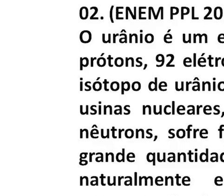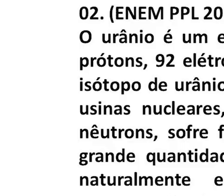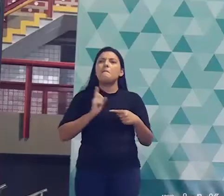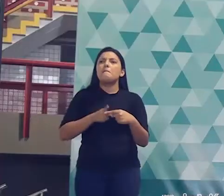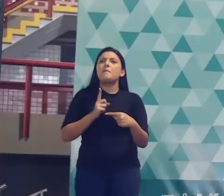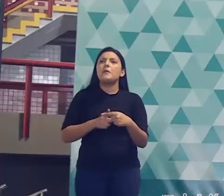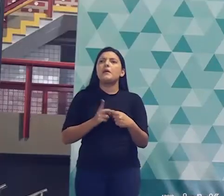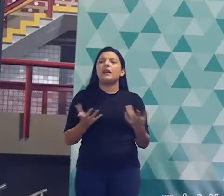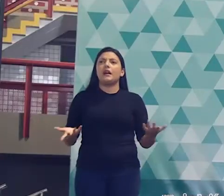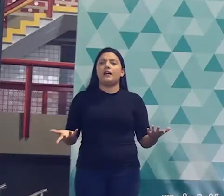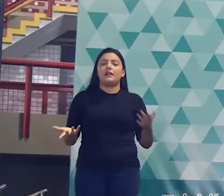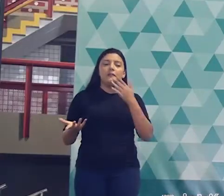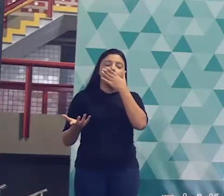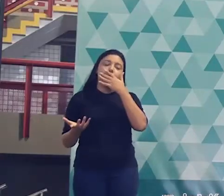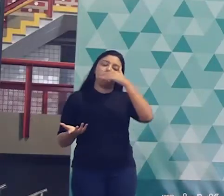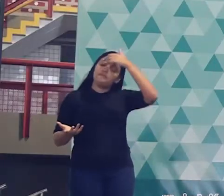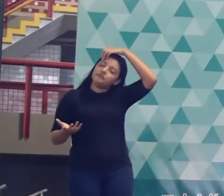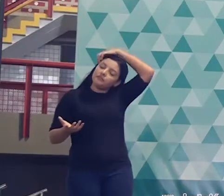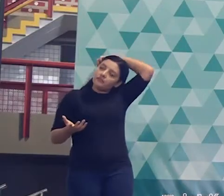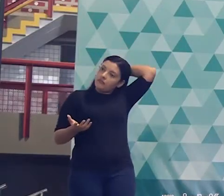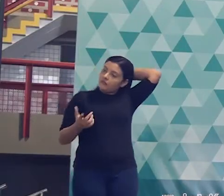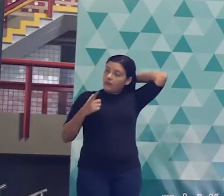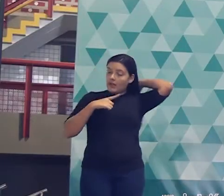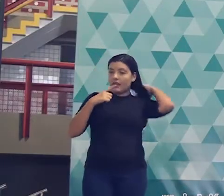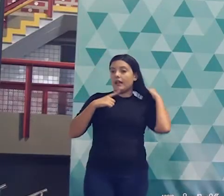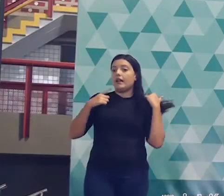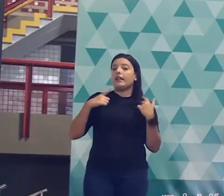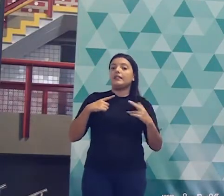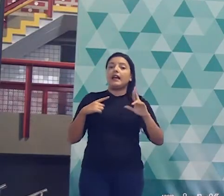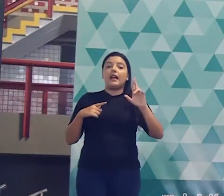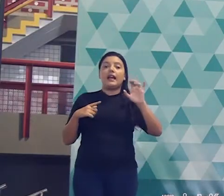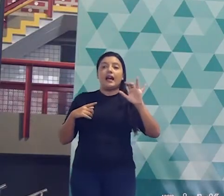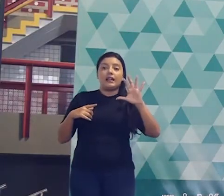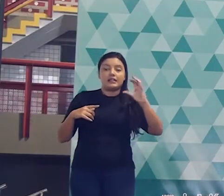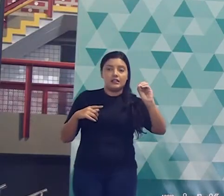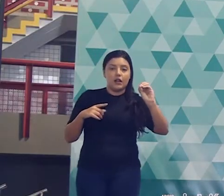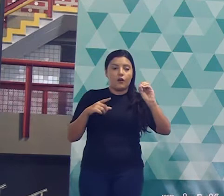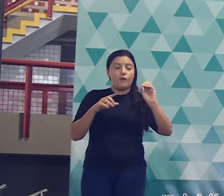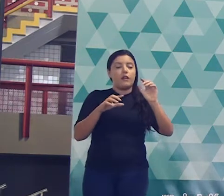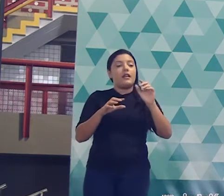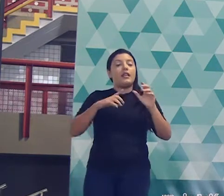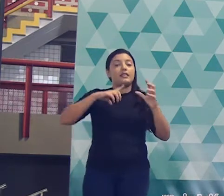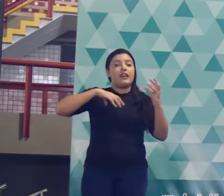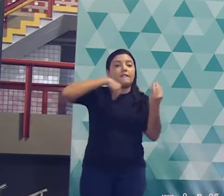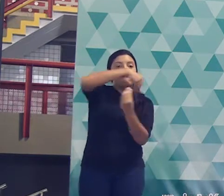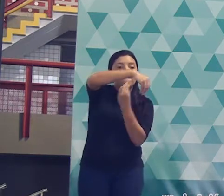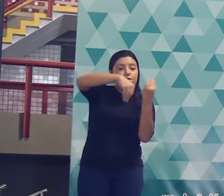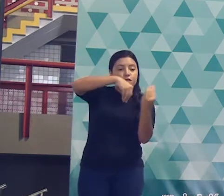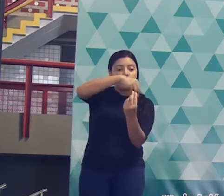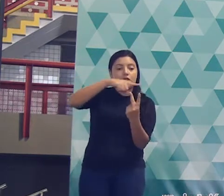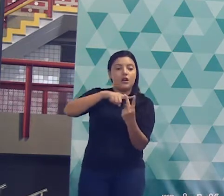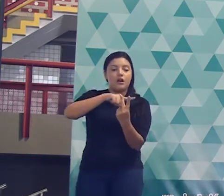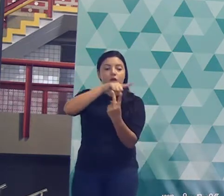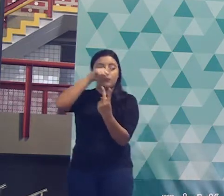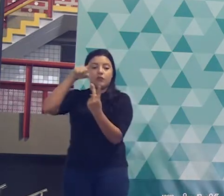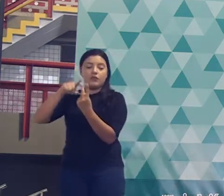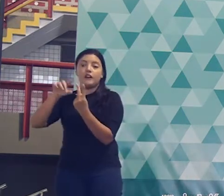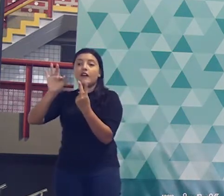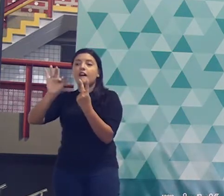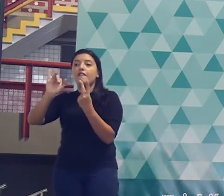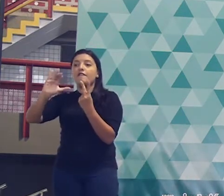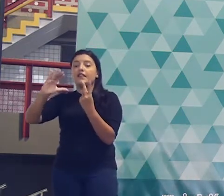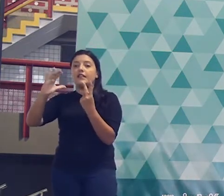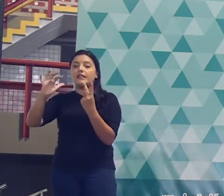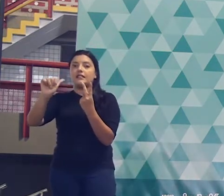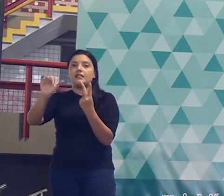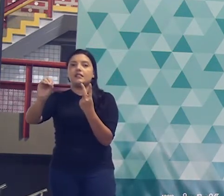Levi? Porque, galera, primeiro, existem duas reações nucleares, a fusão e a fissão. Qual a diferença? Fissão é